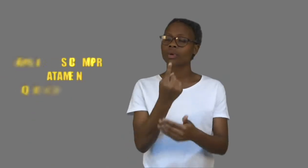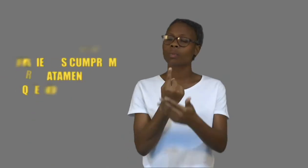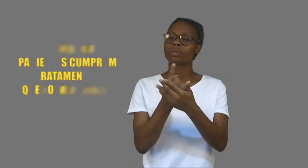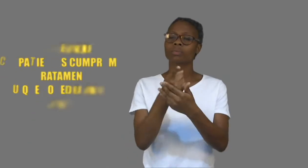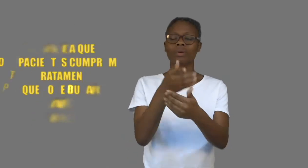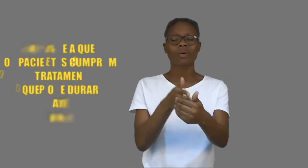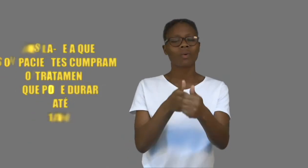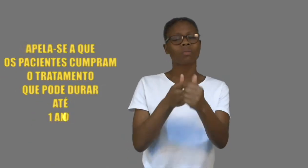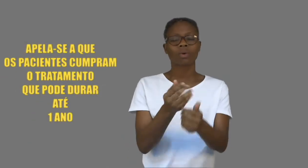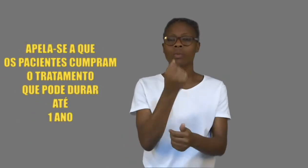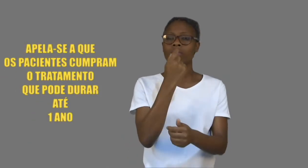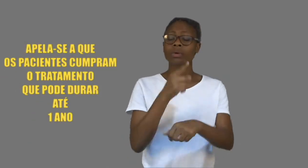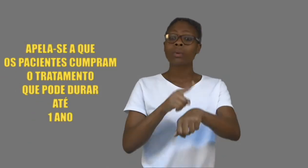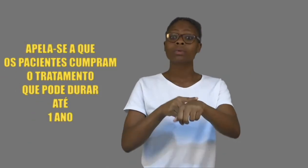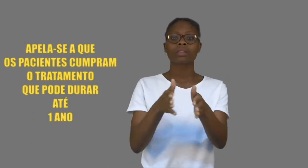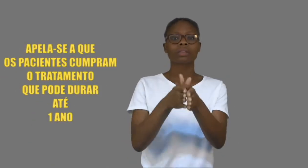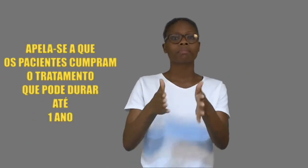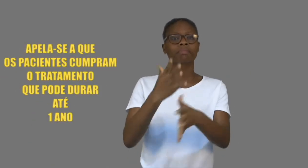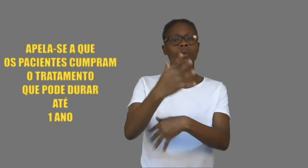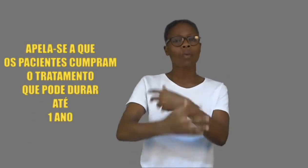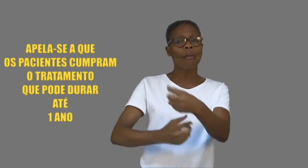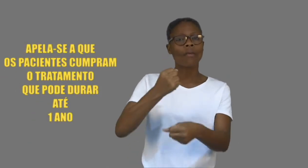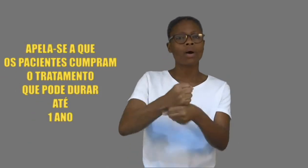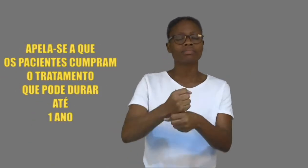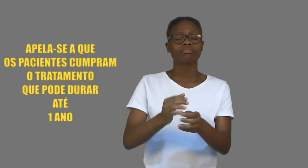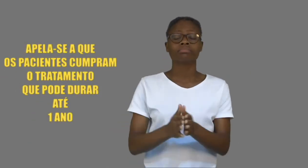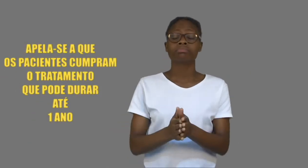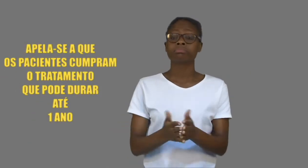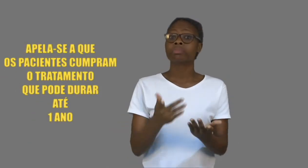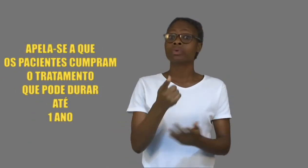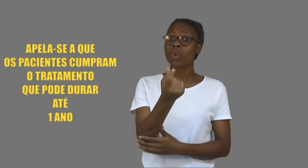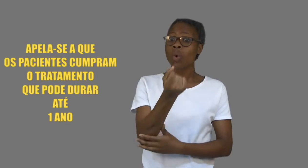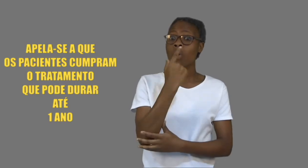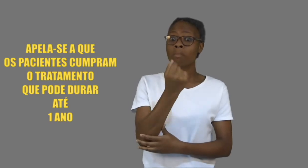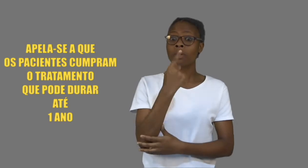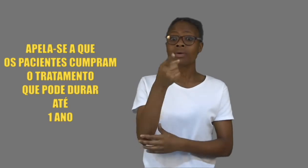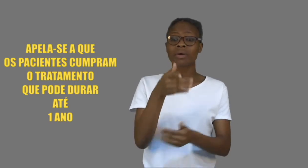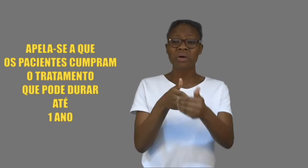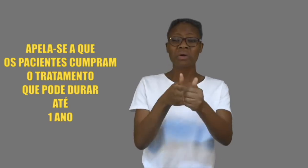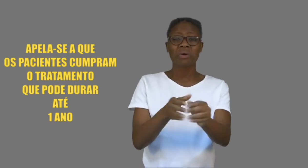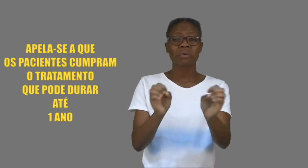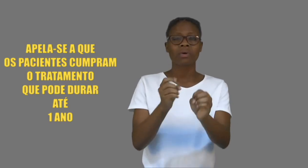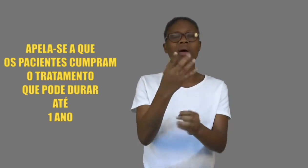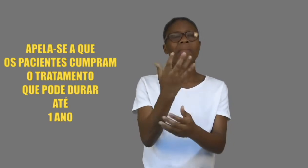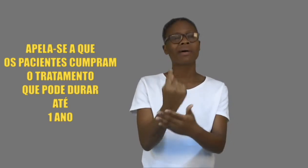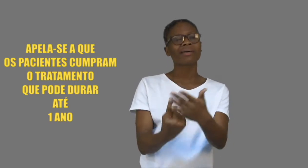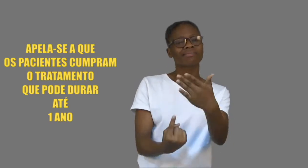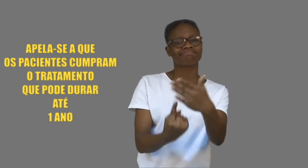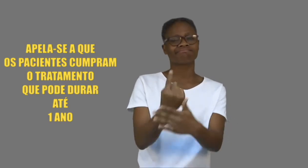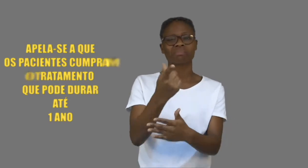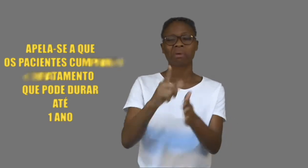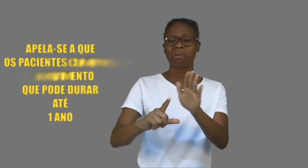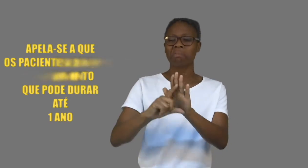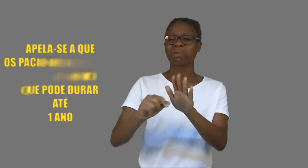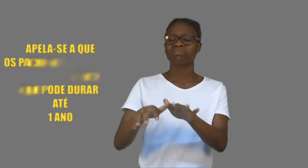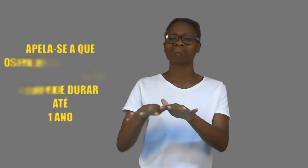que os pacientes cumpram o tratamento, que pode durar até um ano. A sua interrupção cria condições para